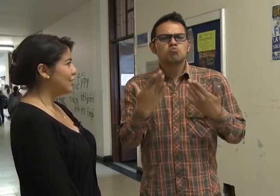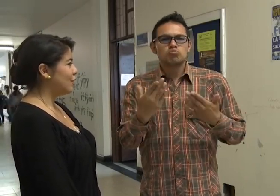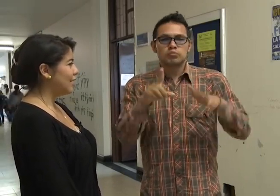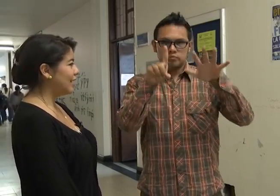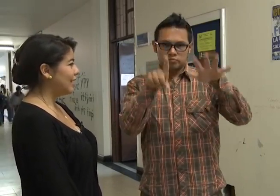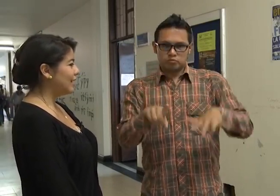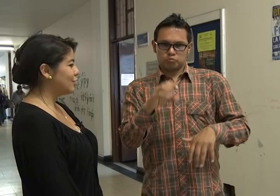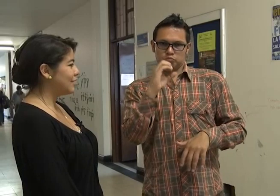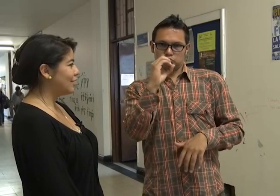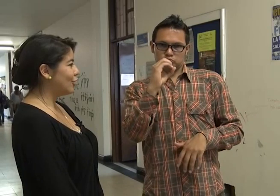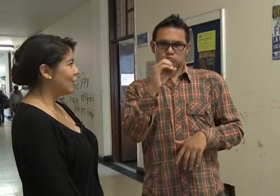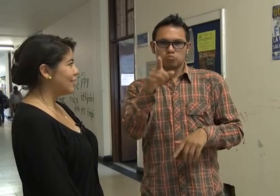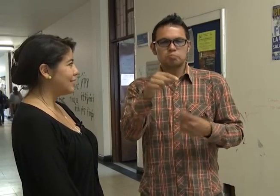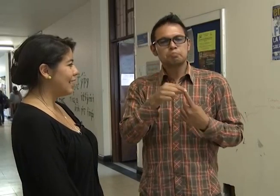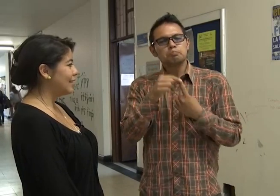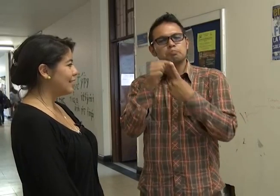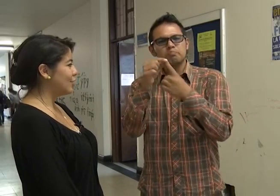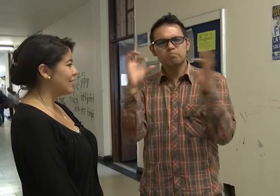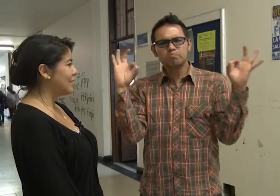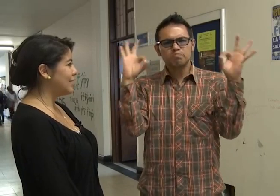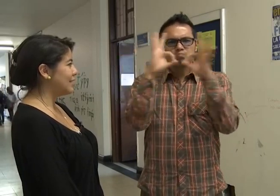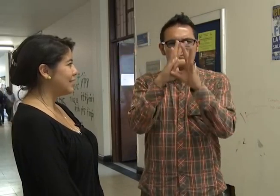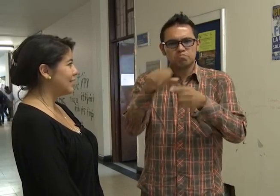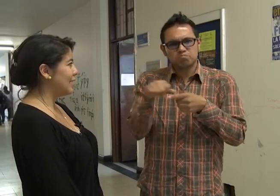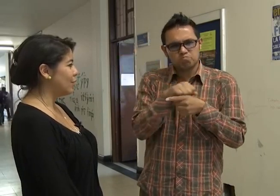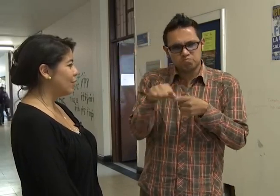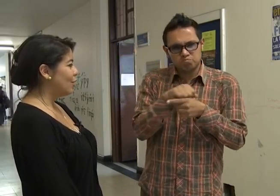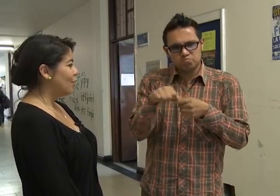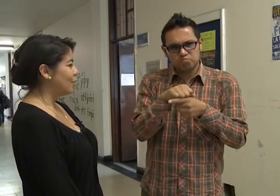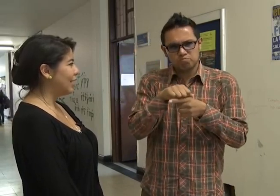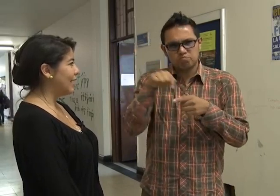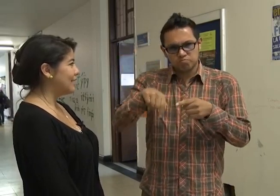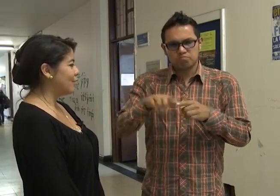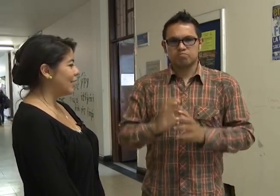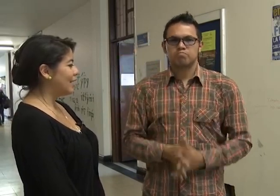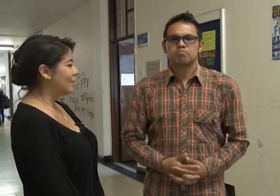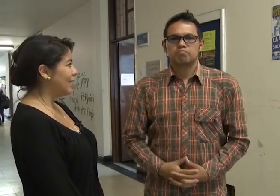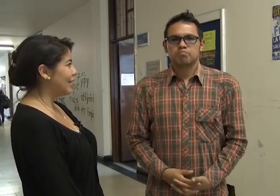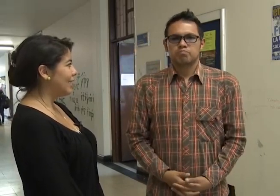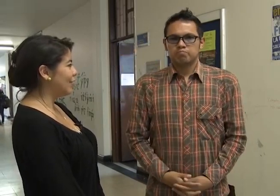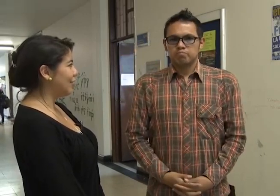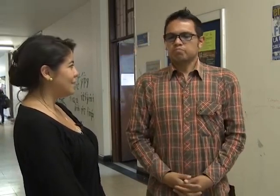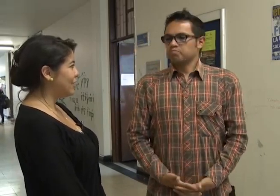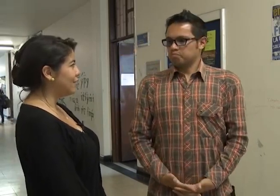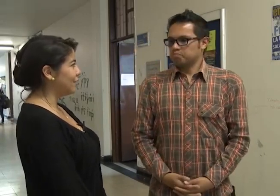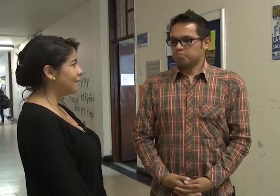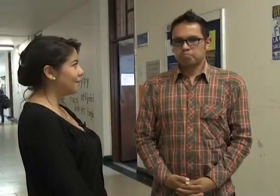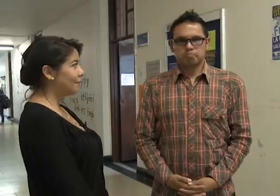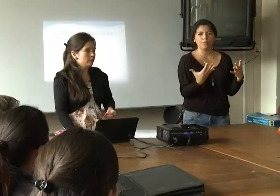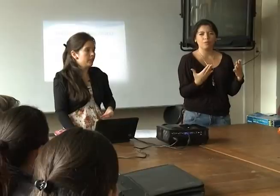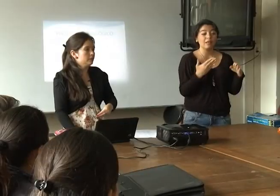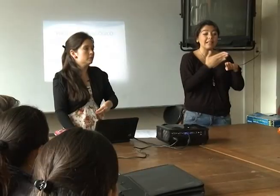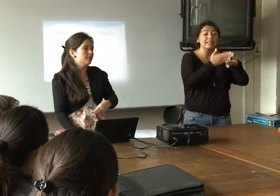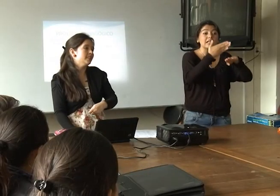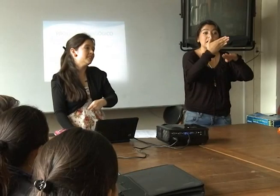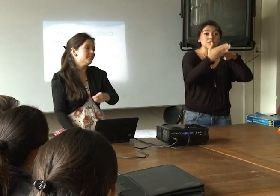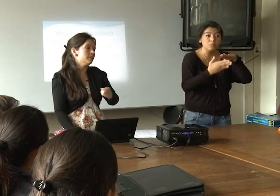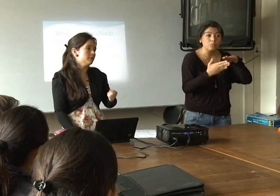estoy aquí, ¿qué estoy haciendo en la universidad? Estoy en semestre cero, porque estoy aquí practicando el español. La lengua de señas